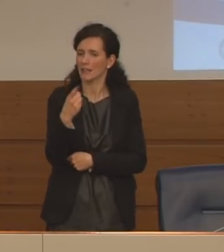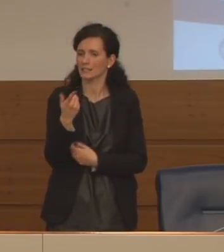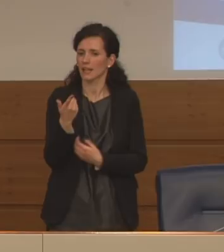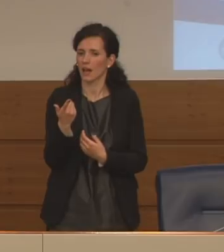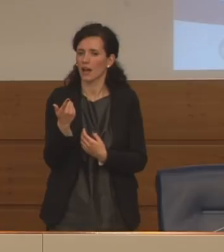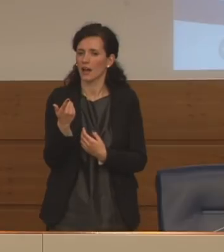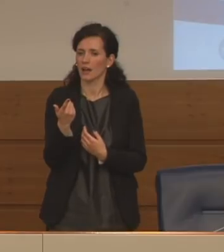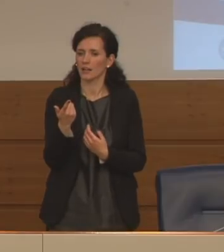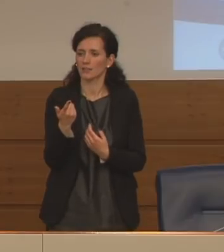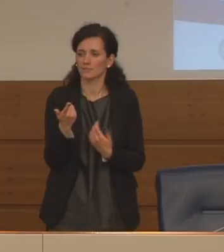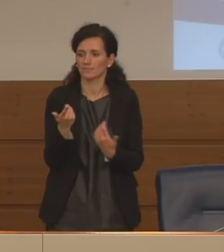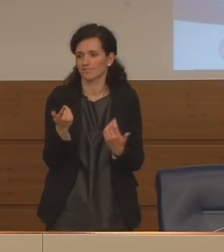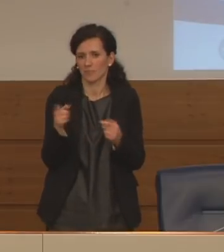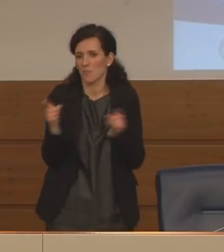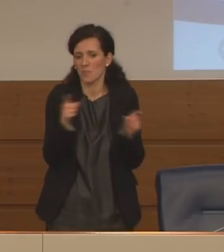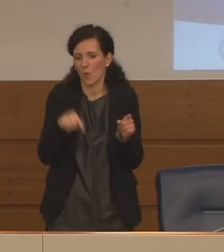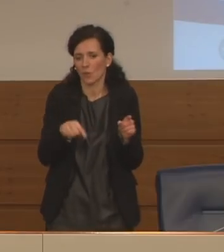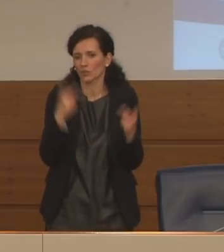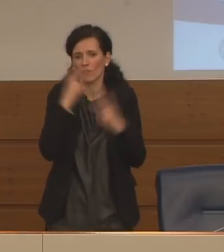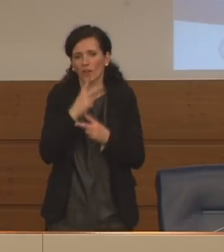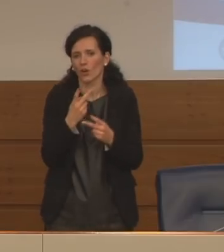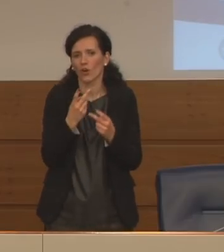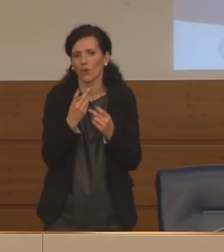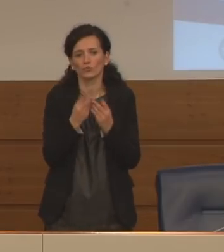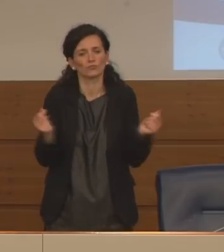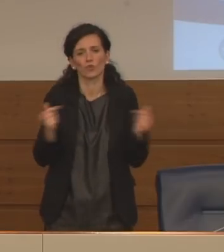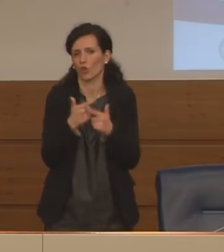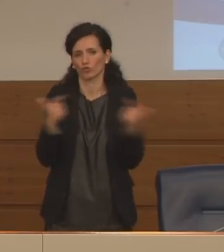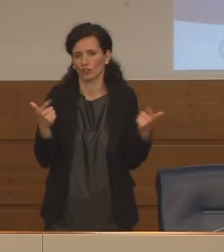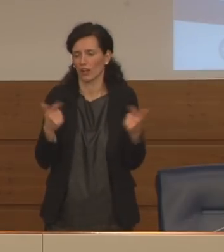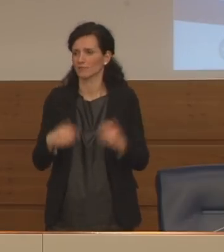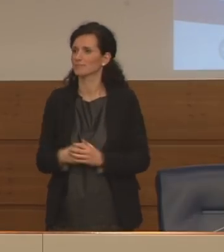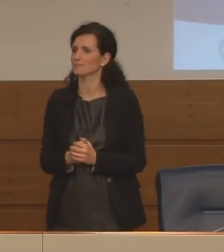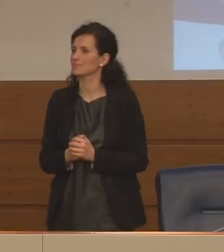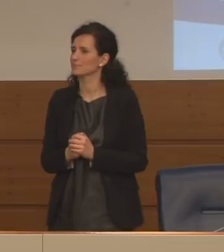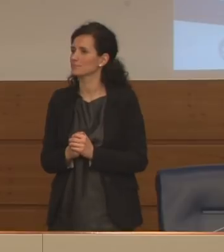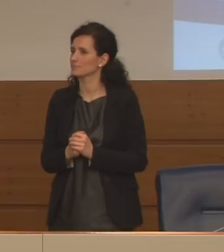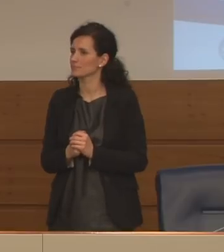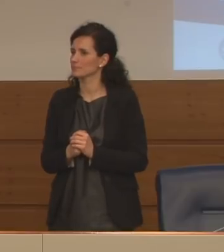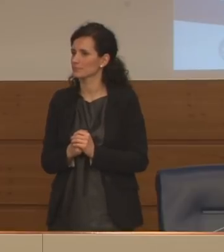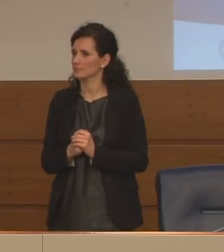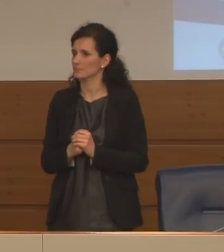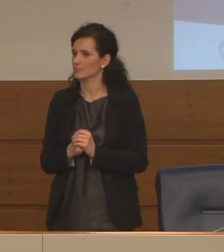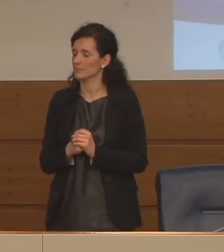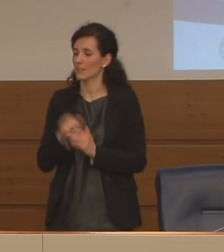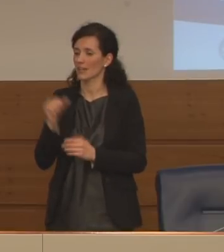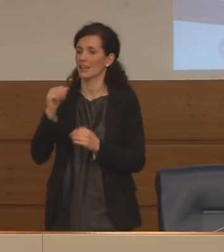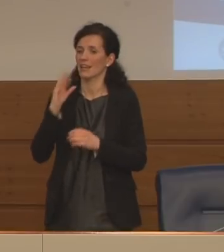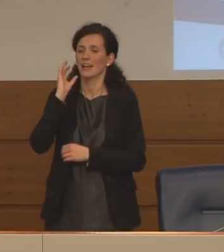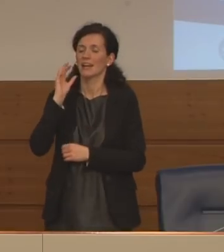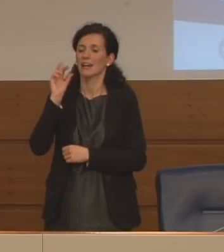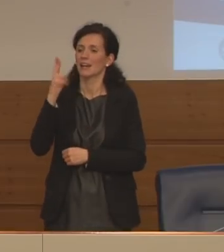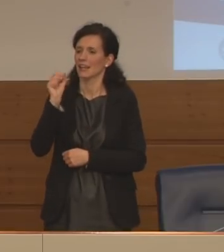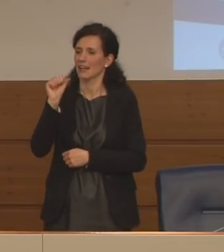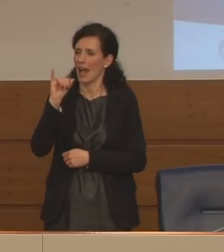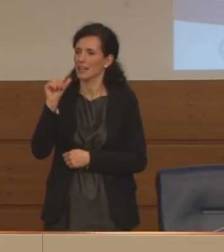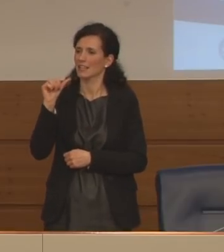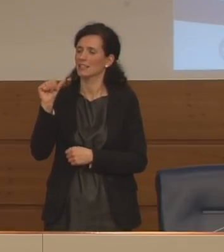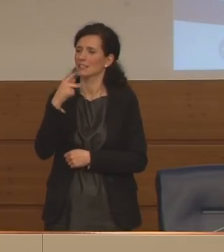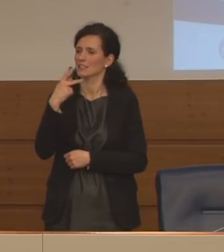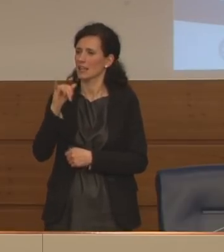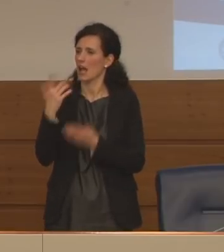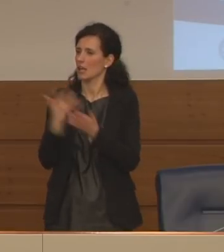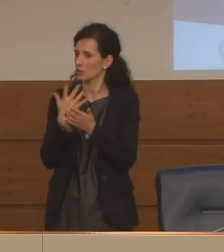momento non c'è benedetto lattanzi degli a sky news in questa